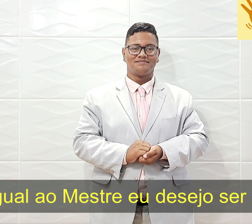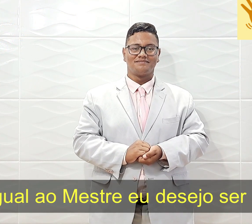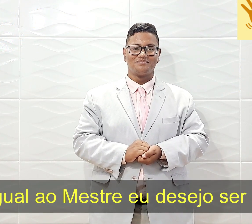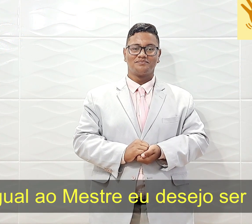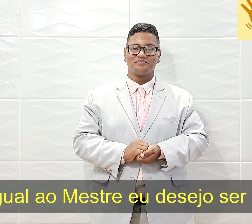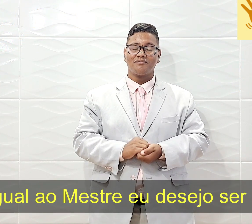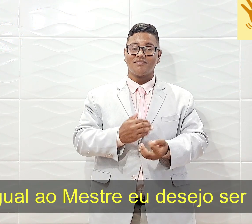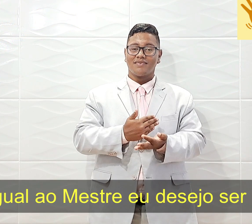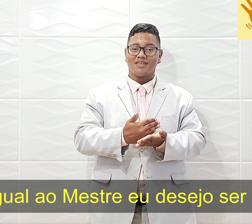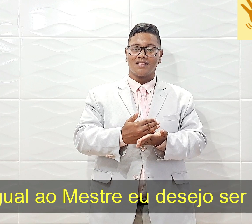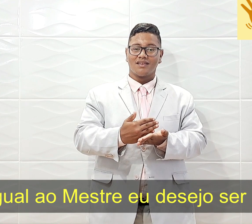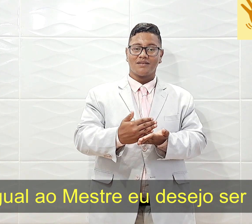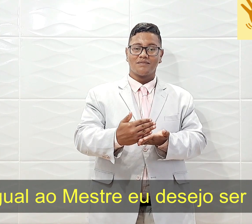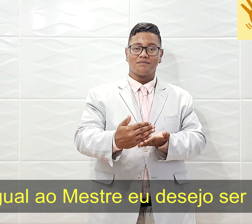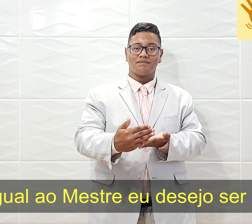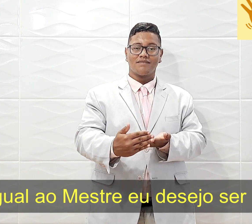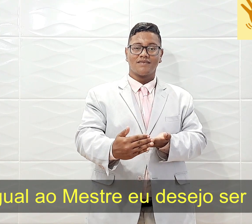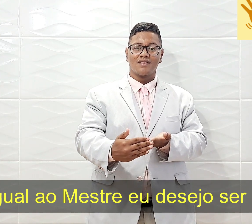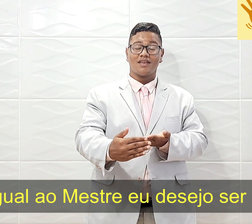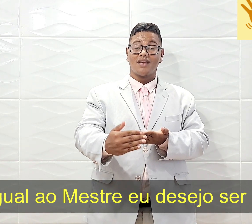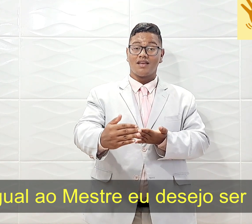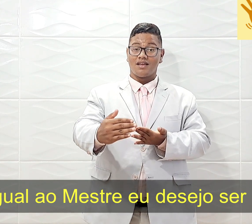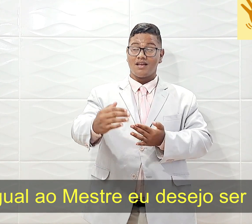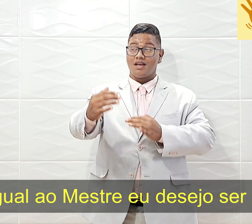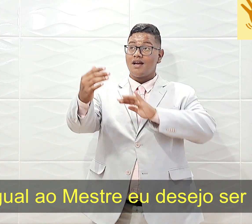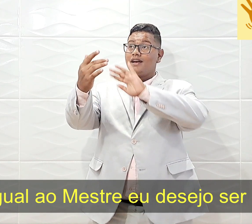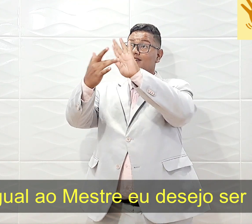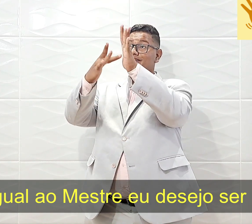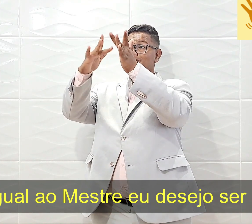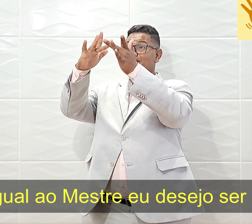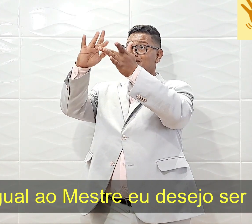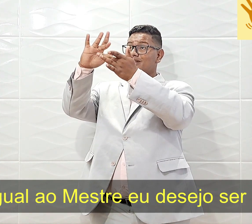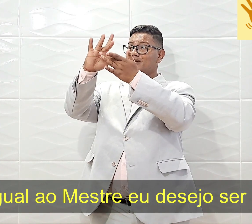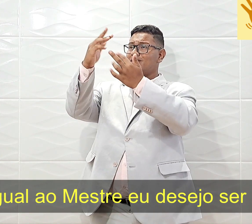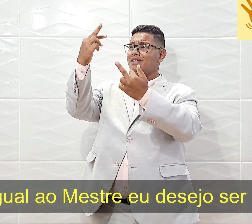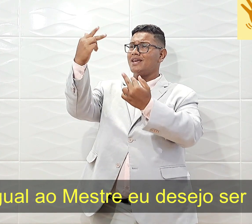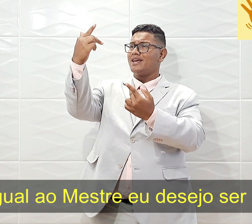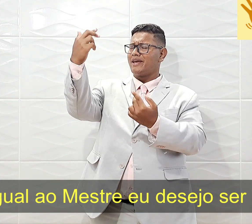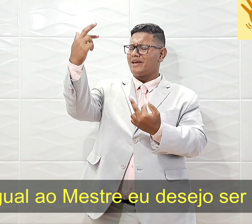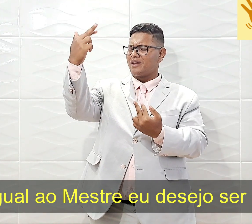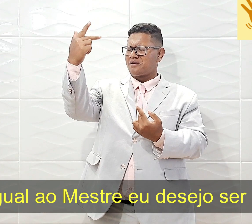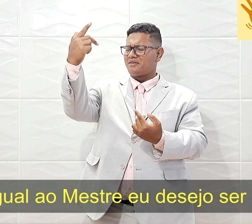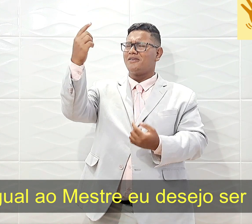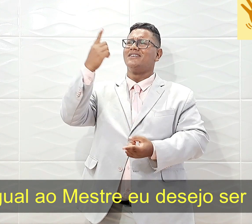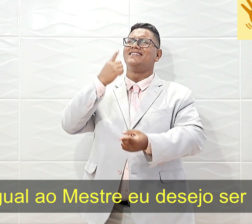Igual ao mestre mestre Eu desejo ser